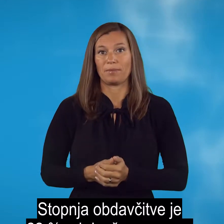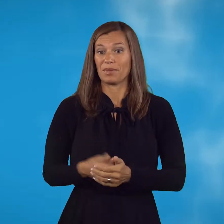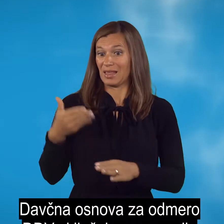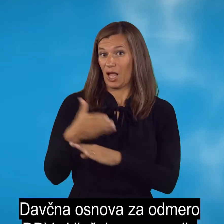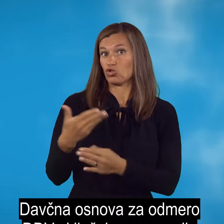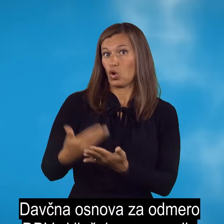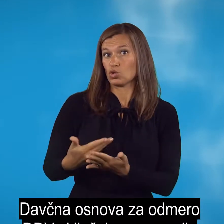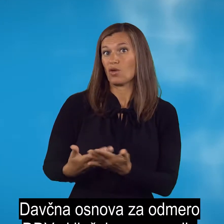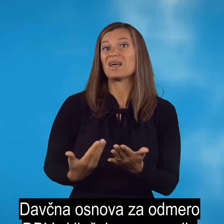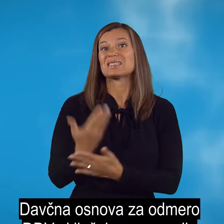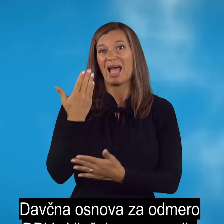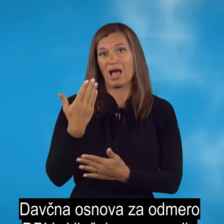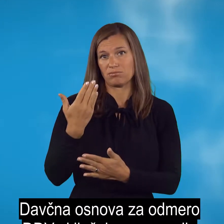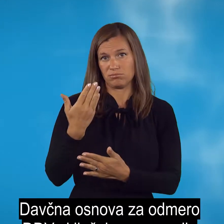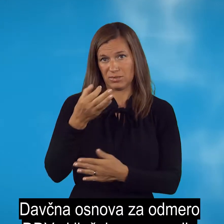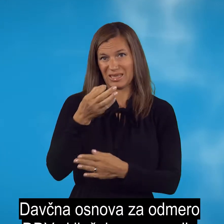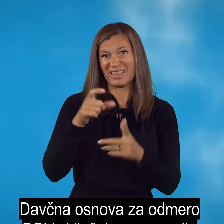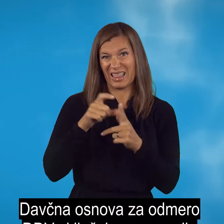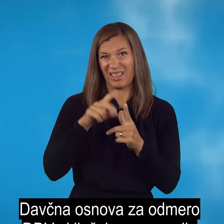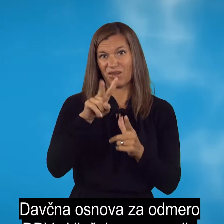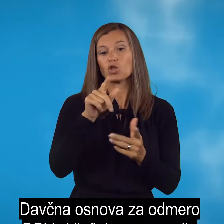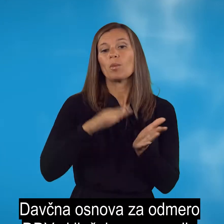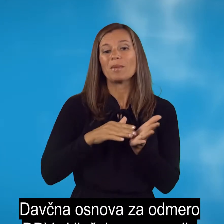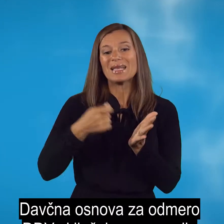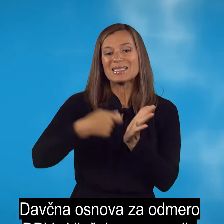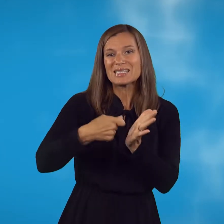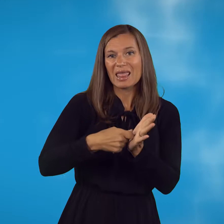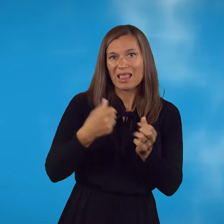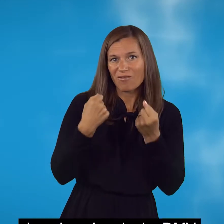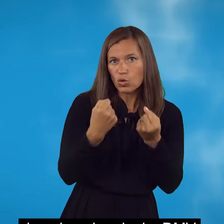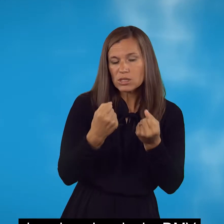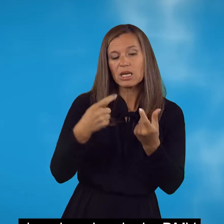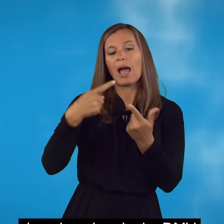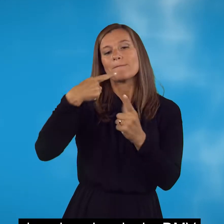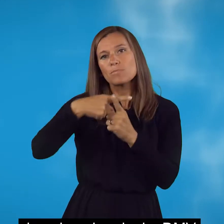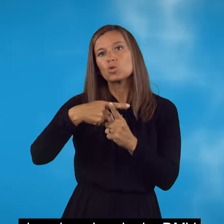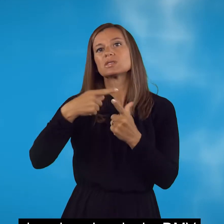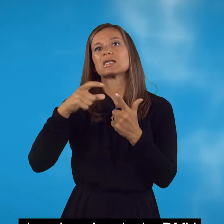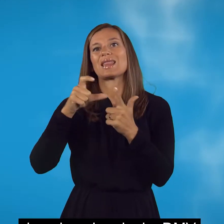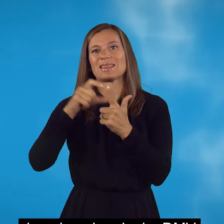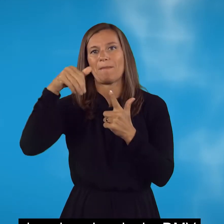Davčna osnova za odmero DDV vključuje ceno vozila skupaj z odmerjenim DMV.